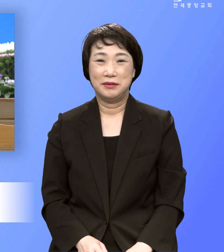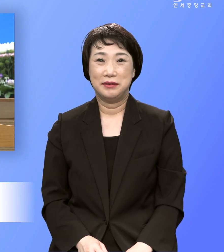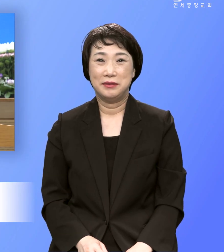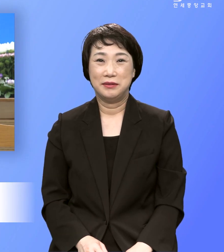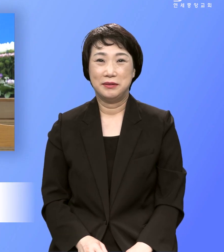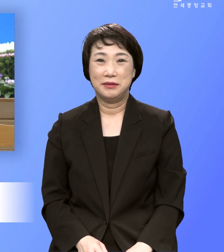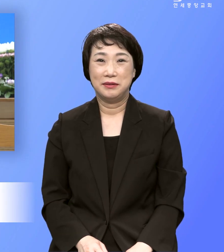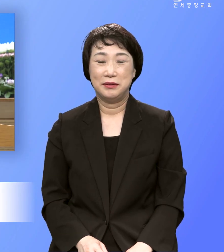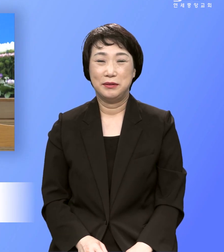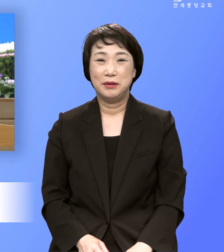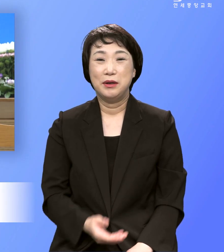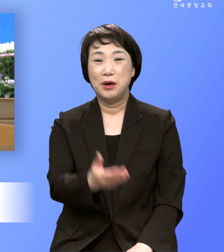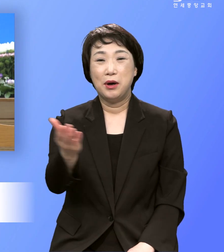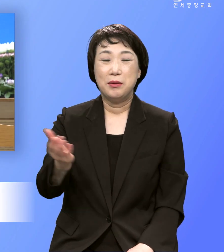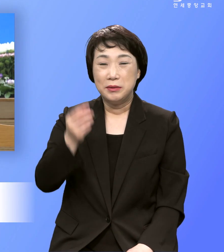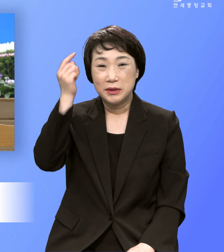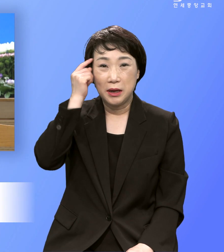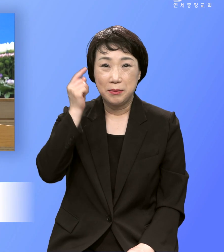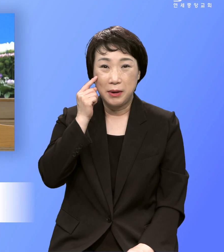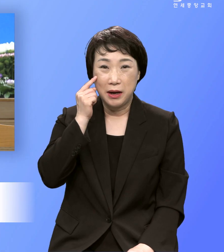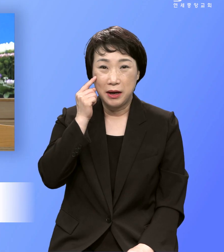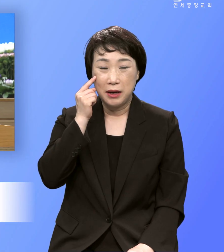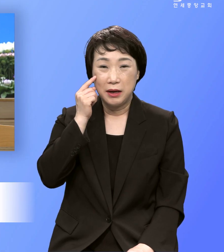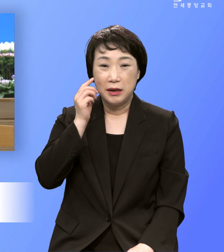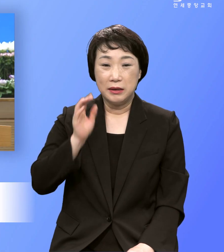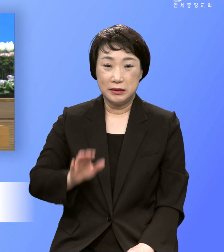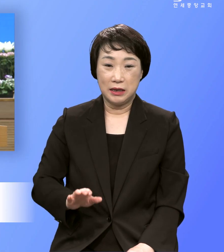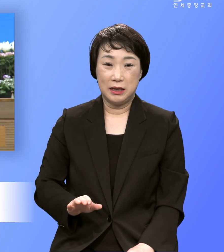그러니 잘 한번 생각해봐.